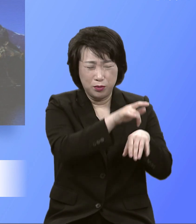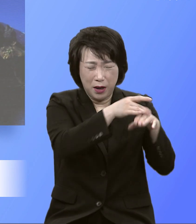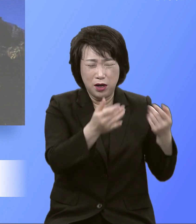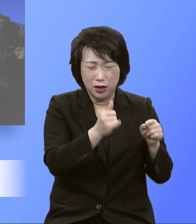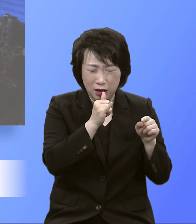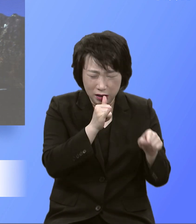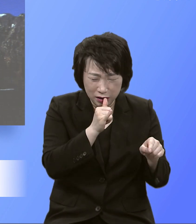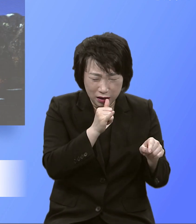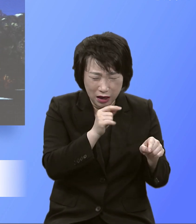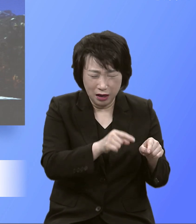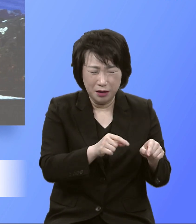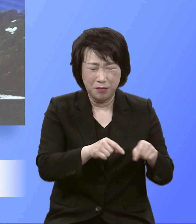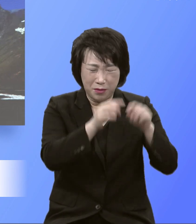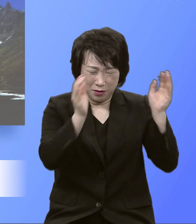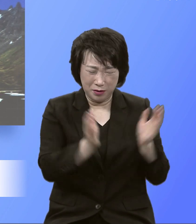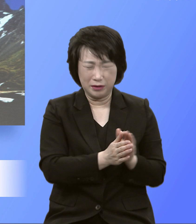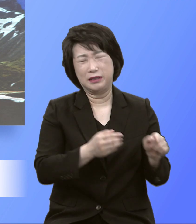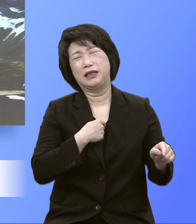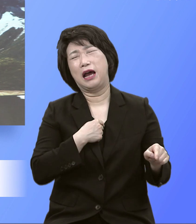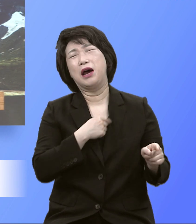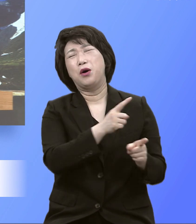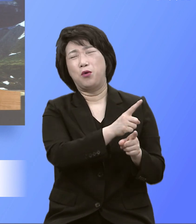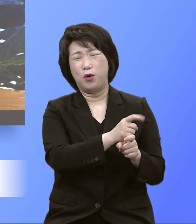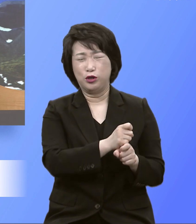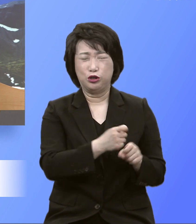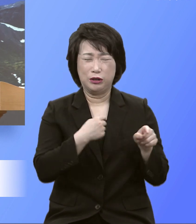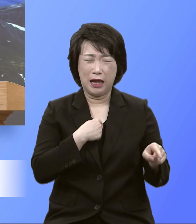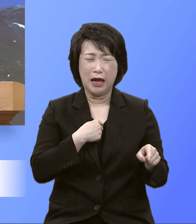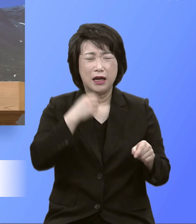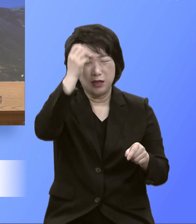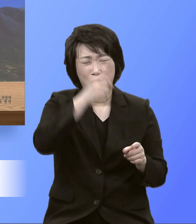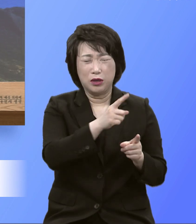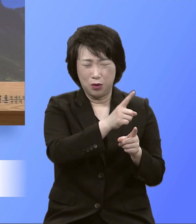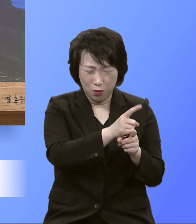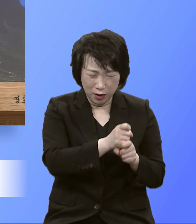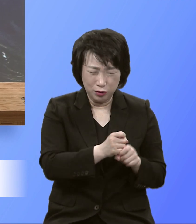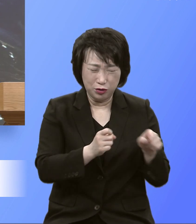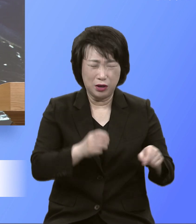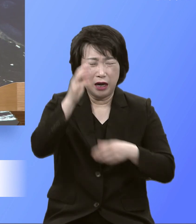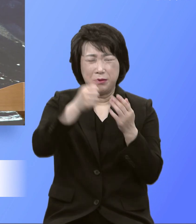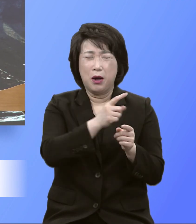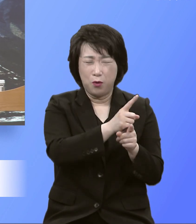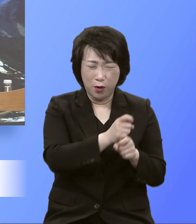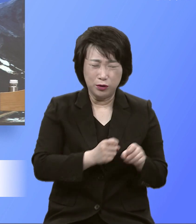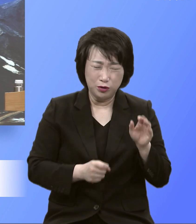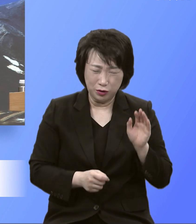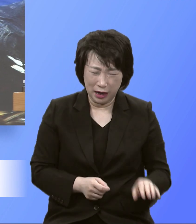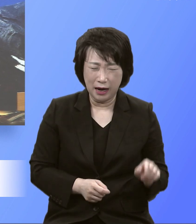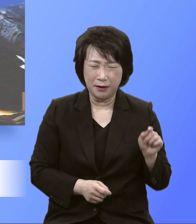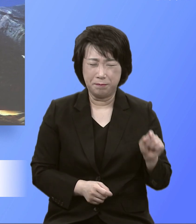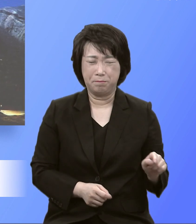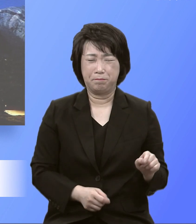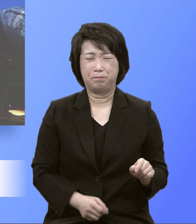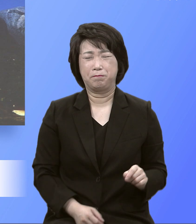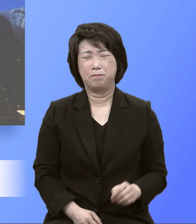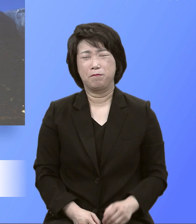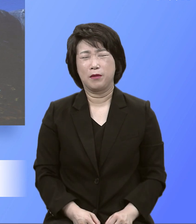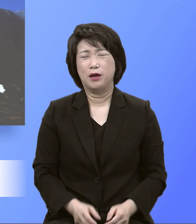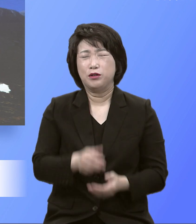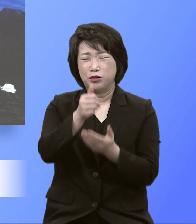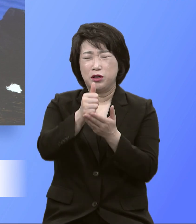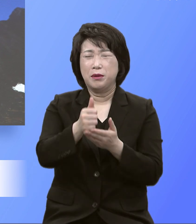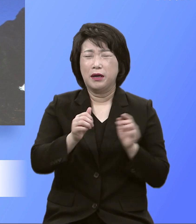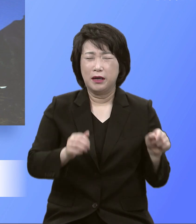귀신아, 너는 내 원수요, 내 영혼의 원수요, 하나님의 원수니